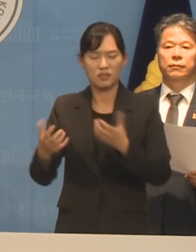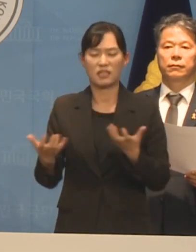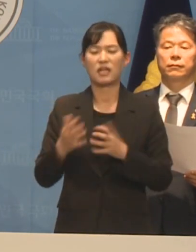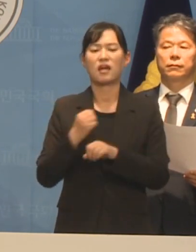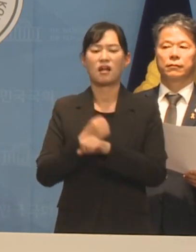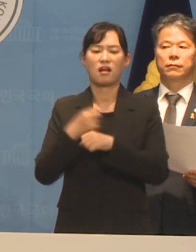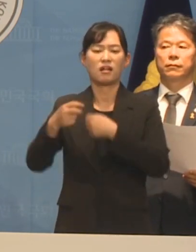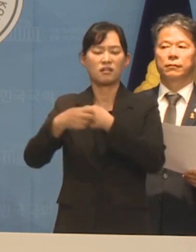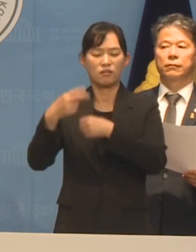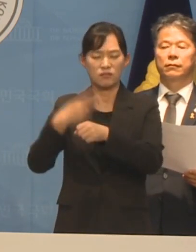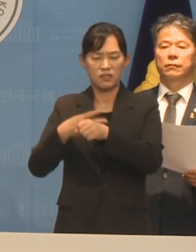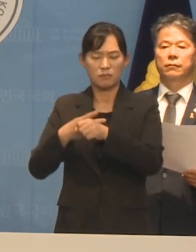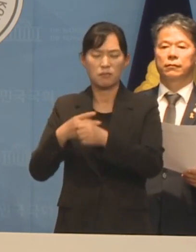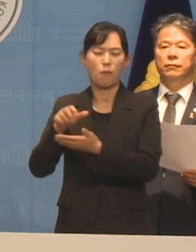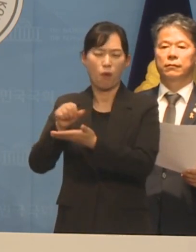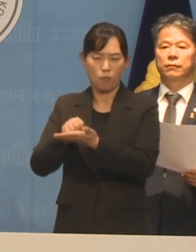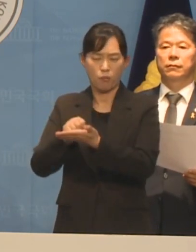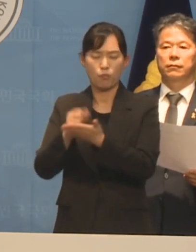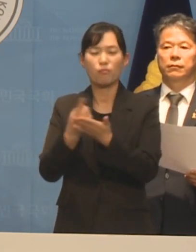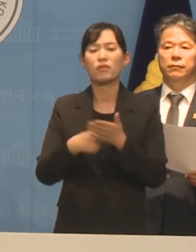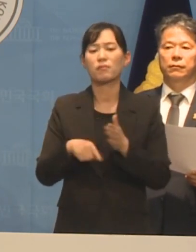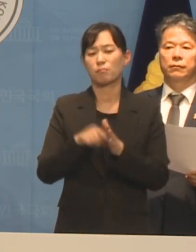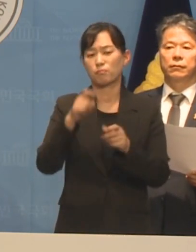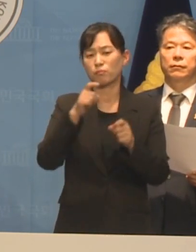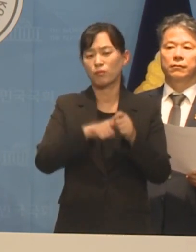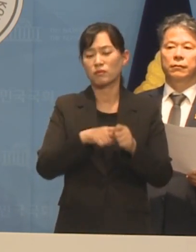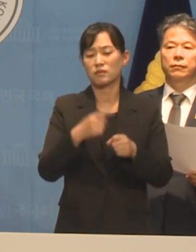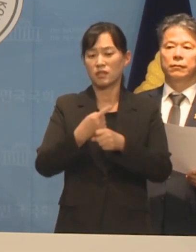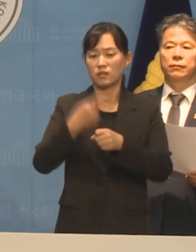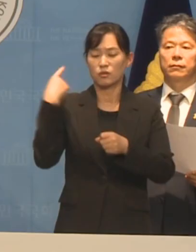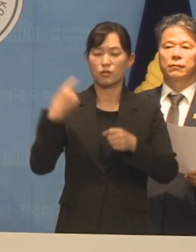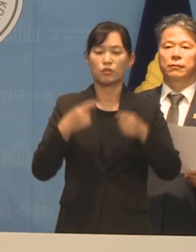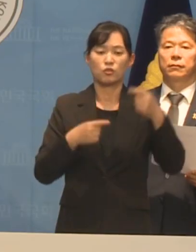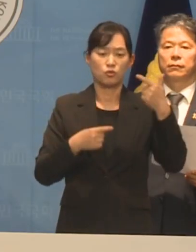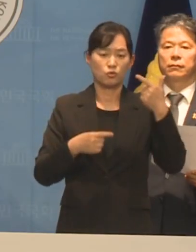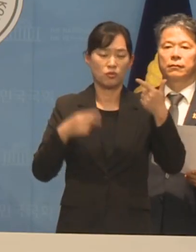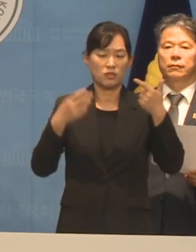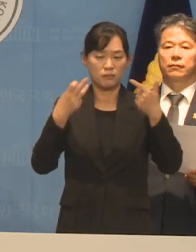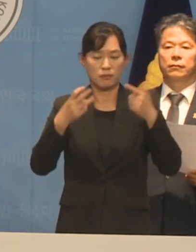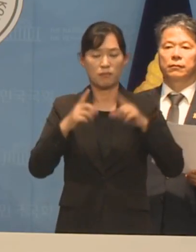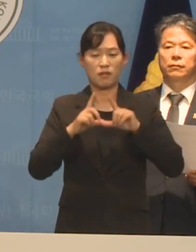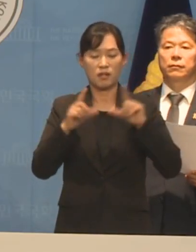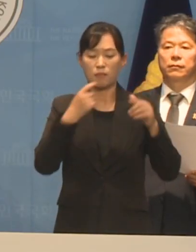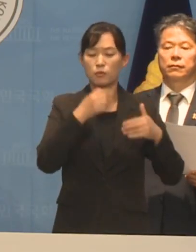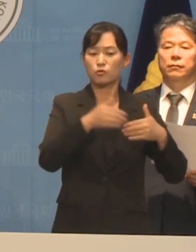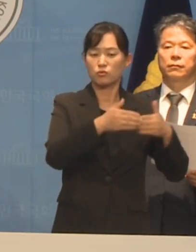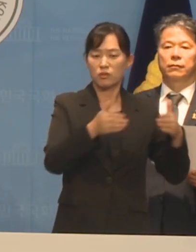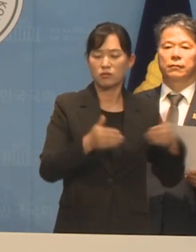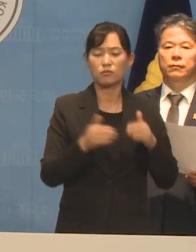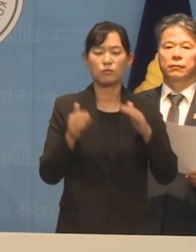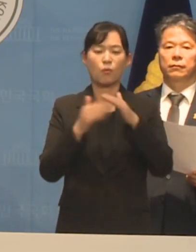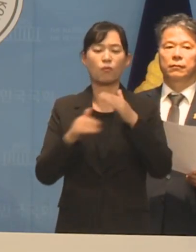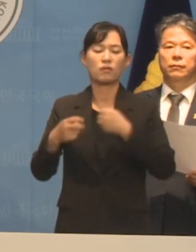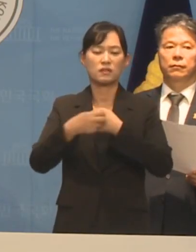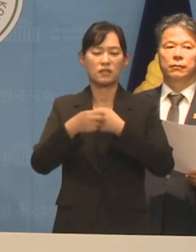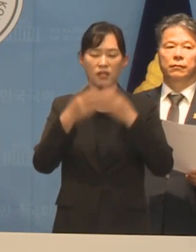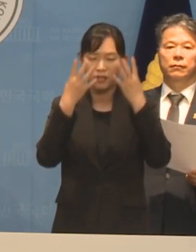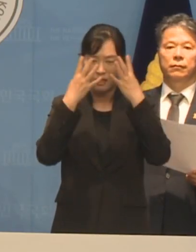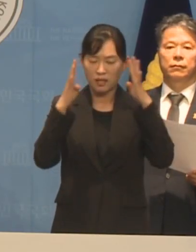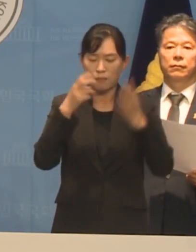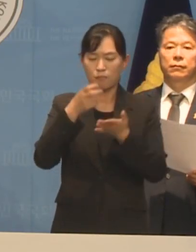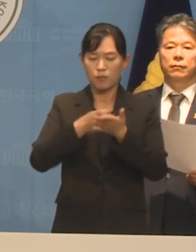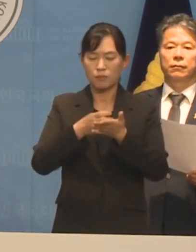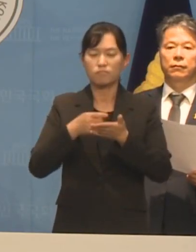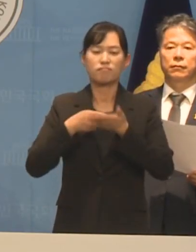의사를 확보하기 위함입니다. 작년 6월 13일 더불어민주당은 공공의대법 당론 추진을